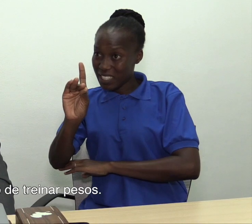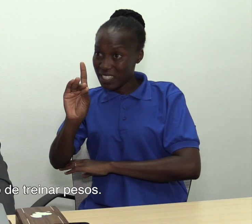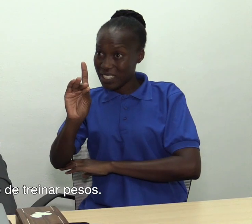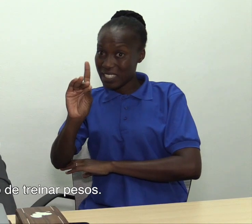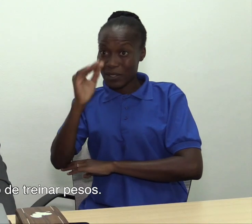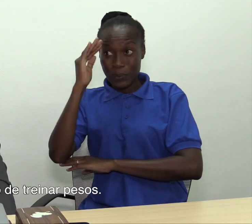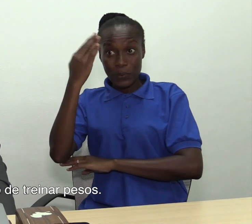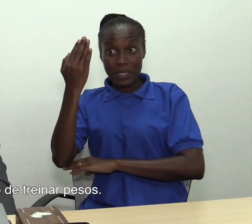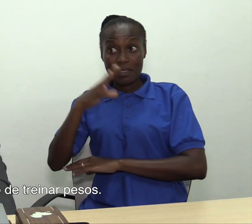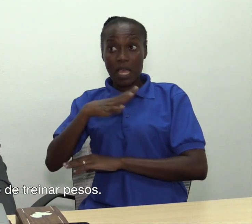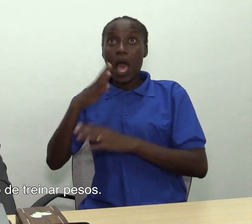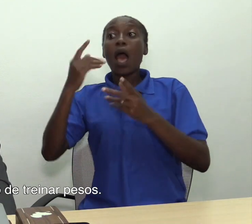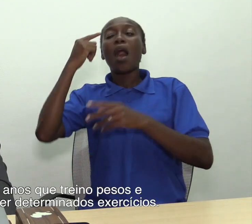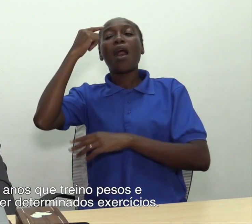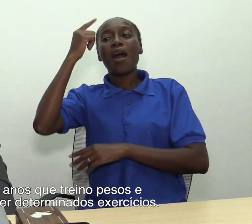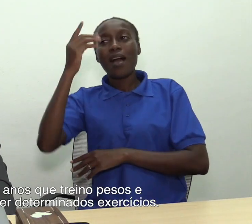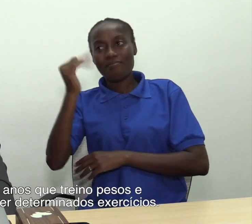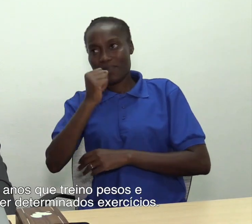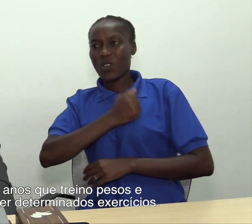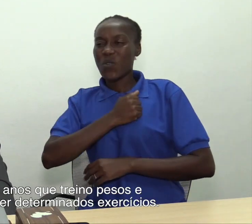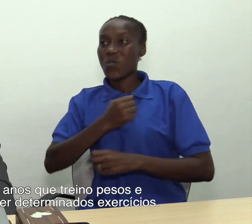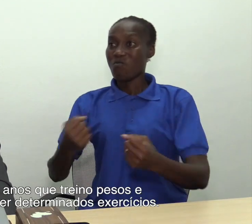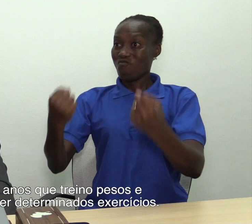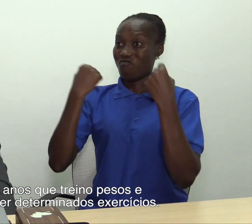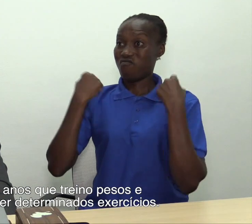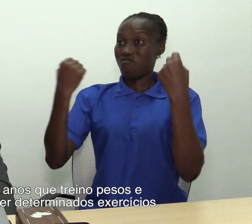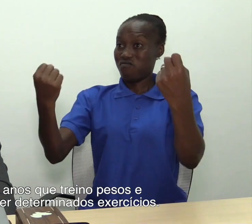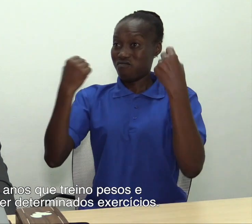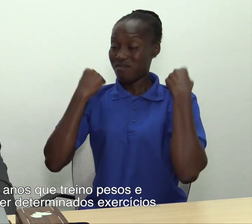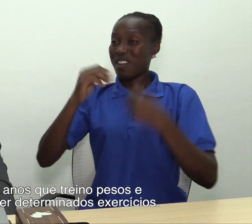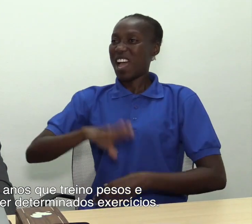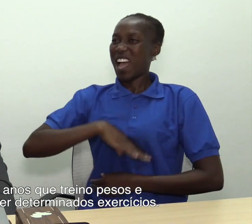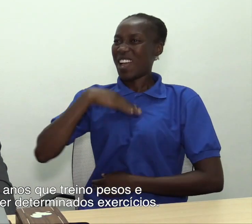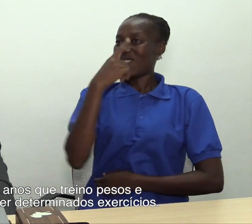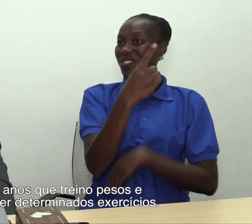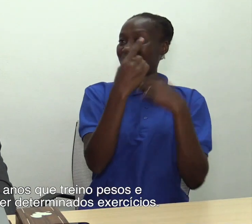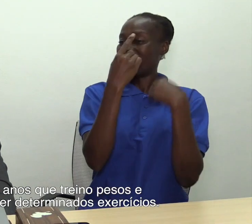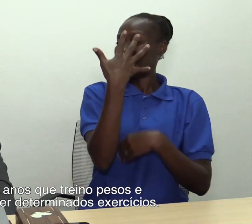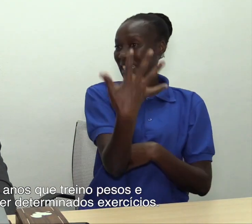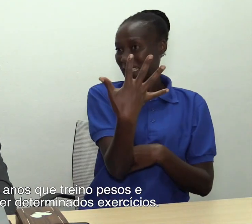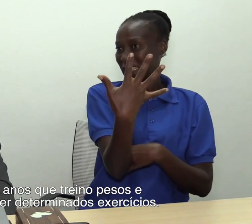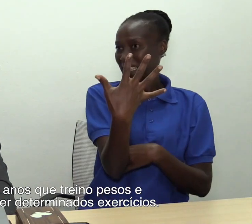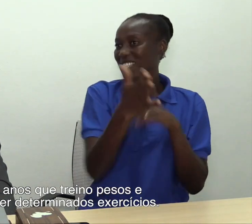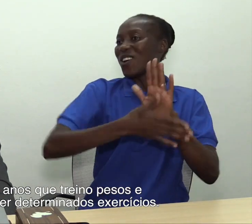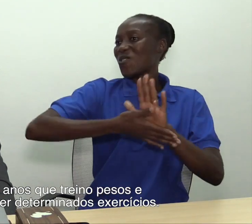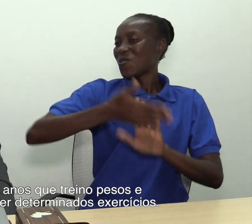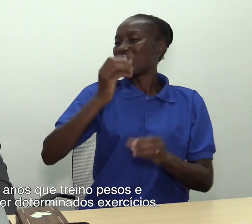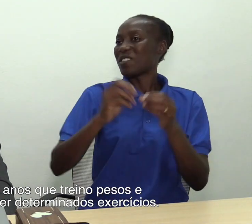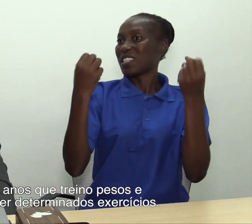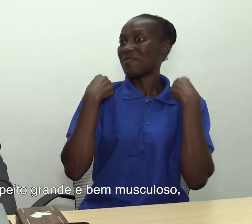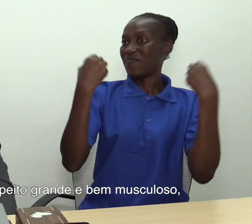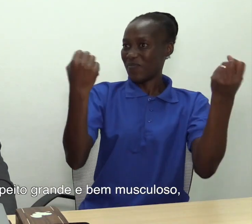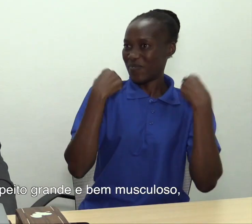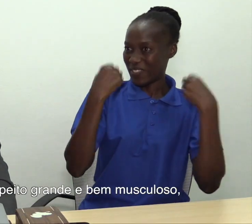Eu gosto de treinar pesos, desde os 15 anos que eu treino pesos, e há alguns exercícios que eu não consigo